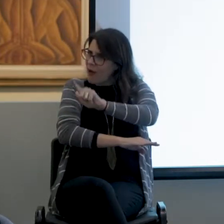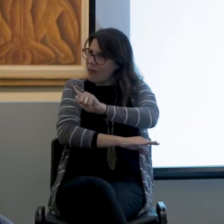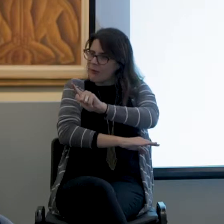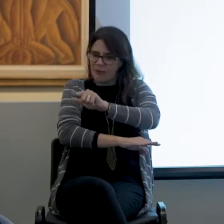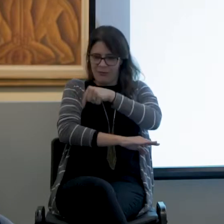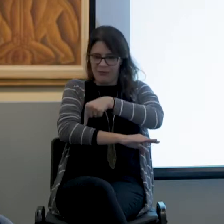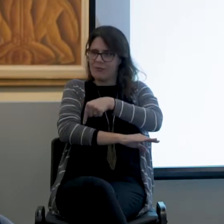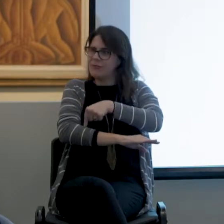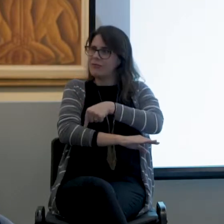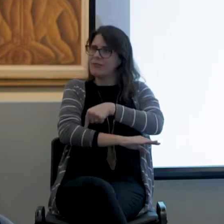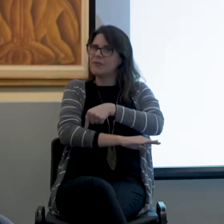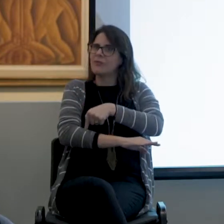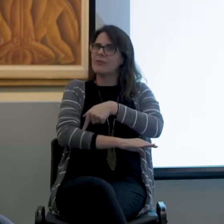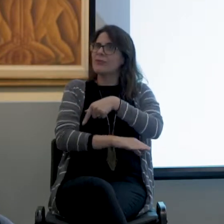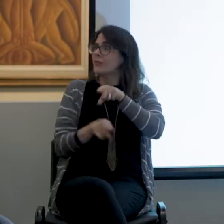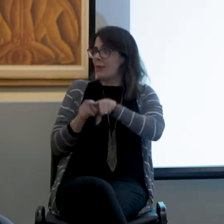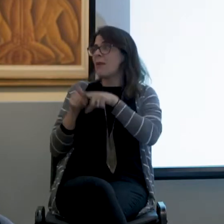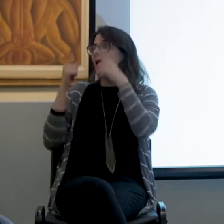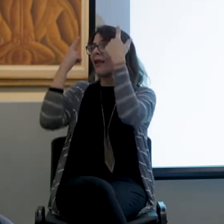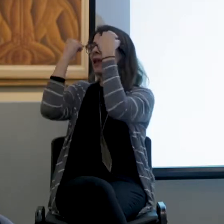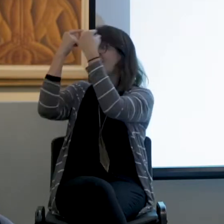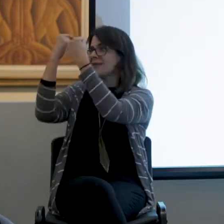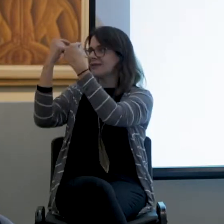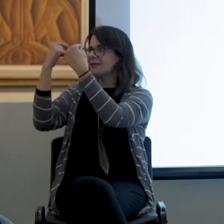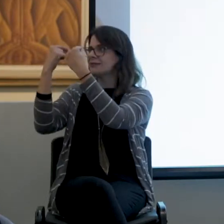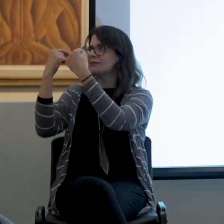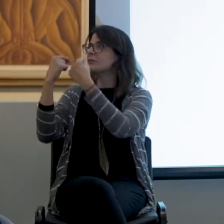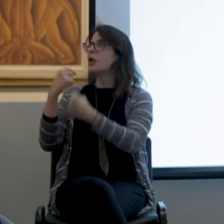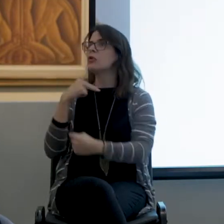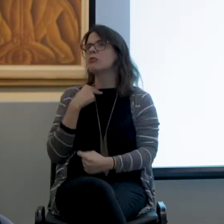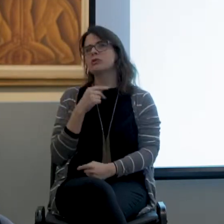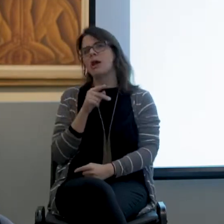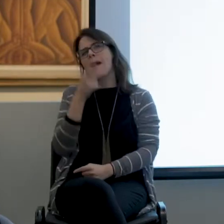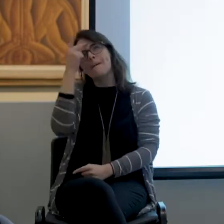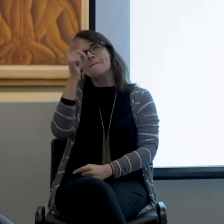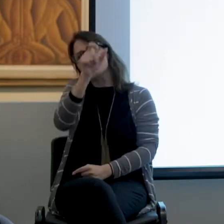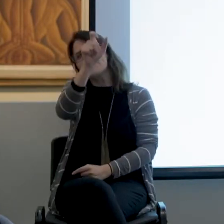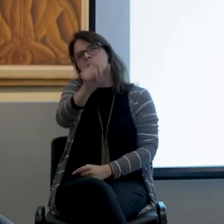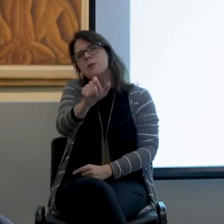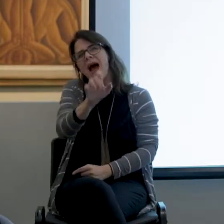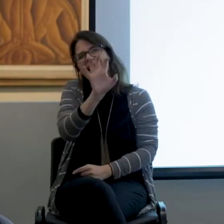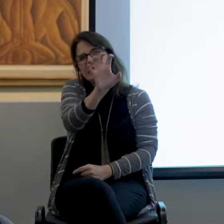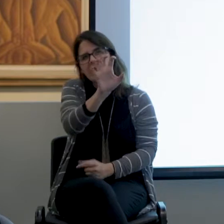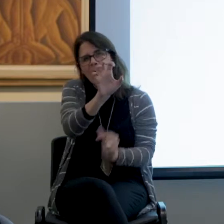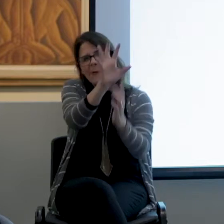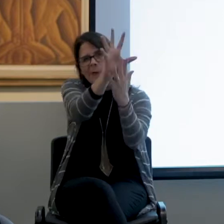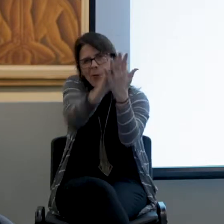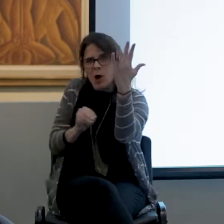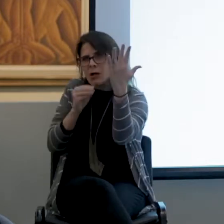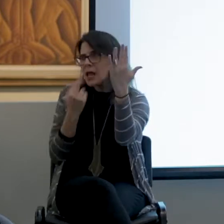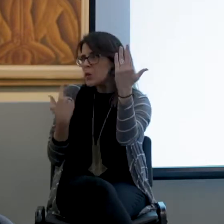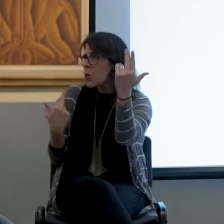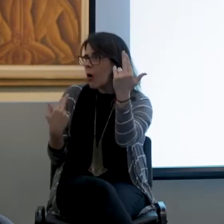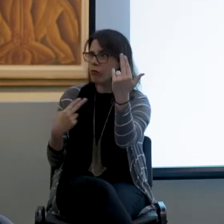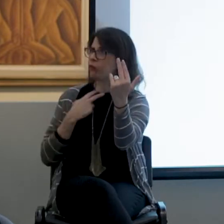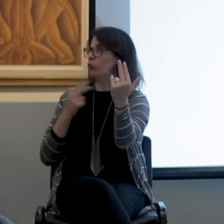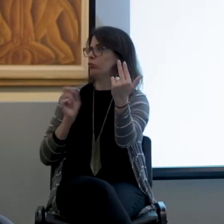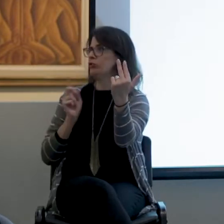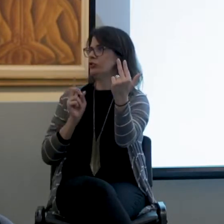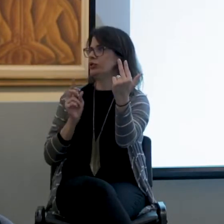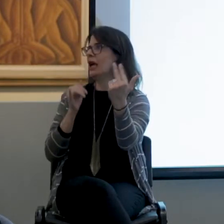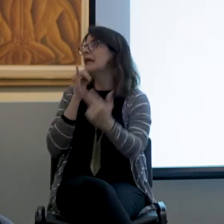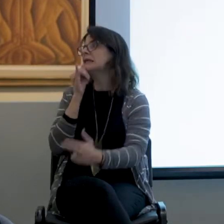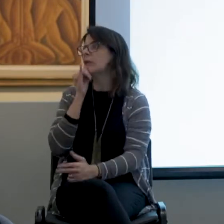as pessoas tal qual elas são. Né? Justamente para você não ter tesão pela figura, né? Não pode. Quando você está lá dentro